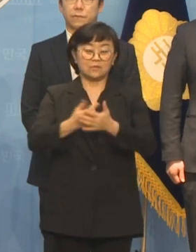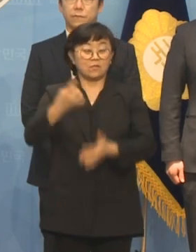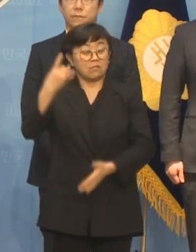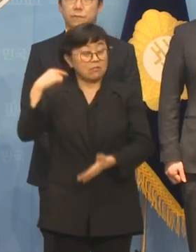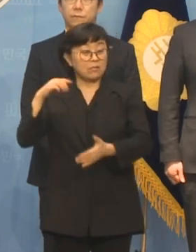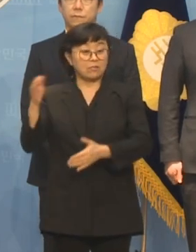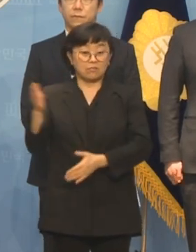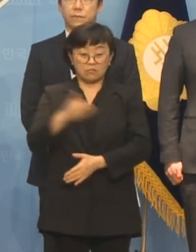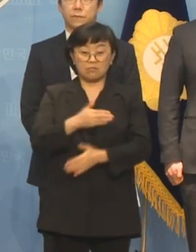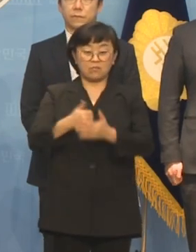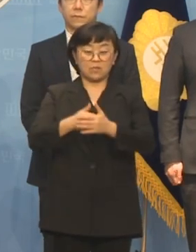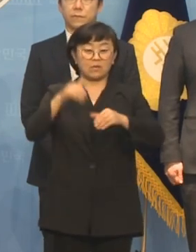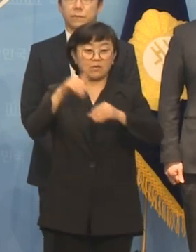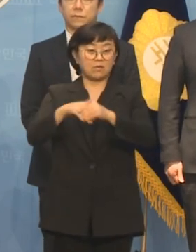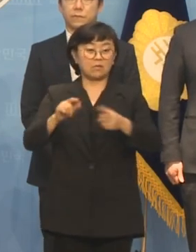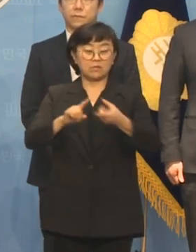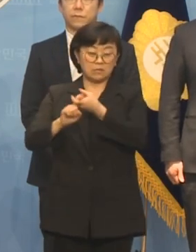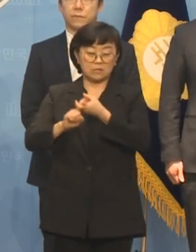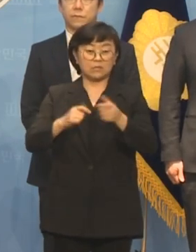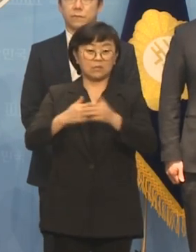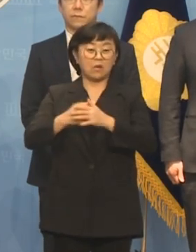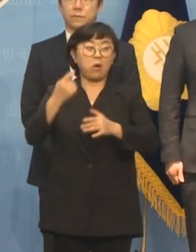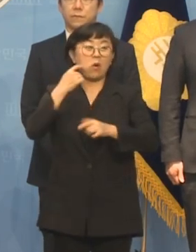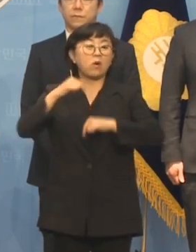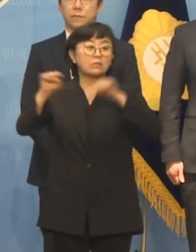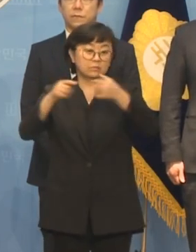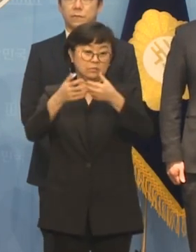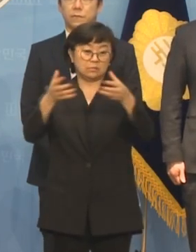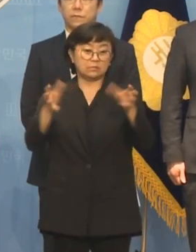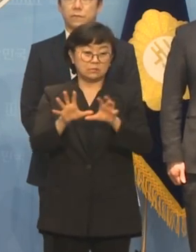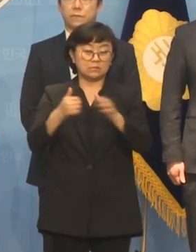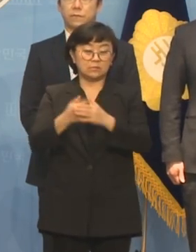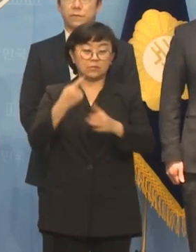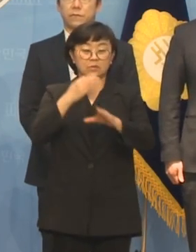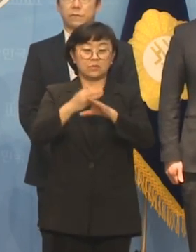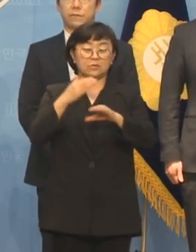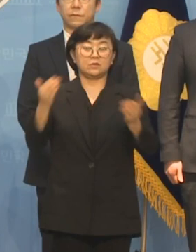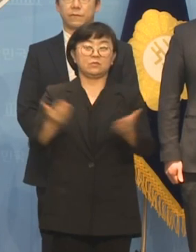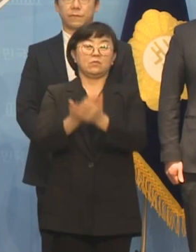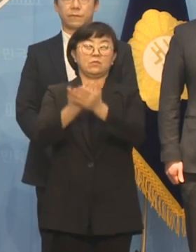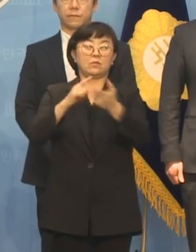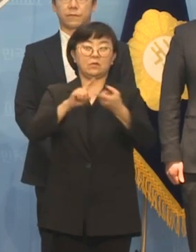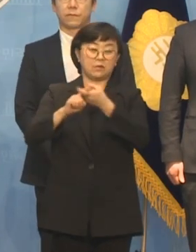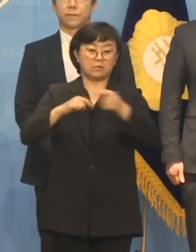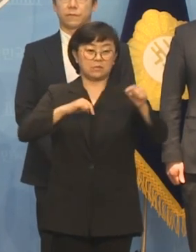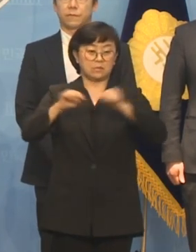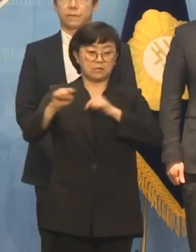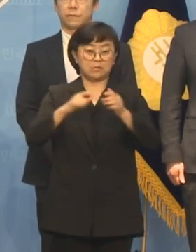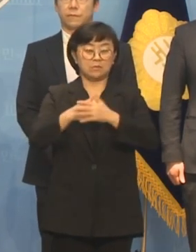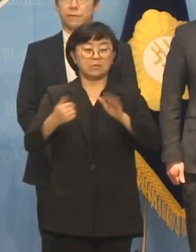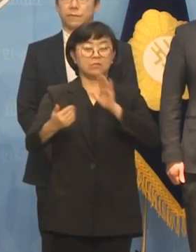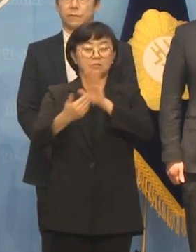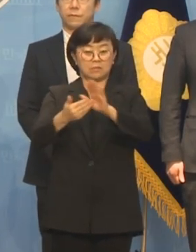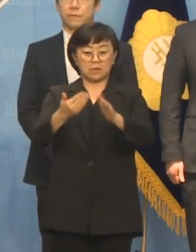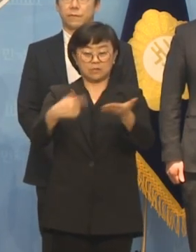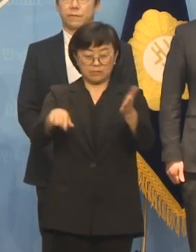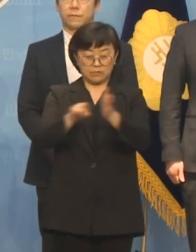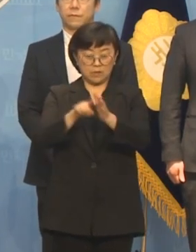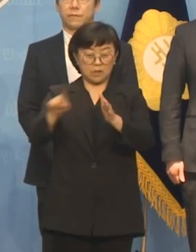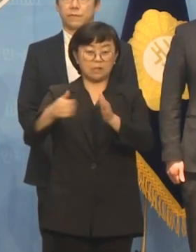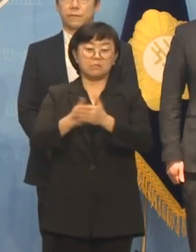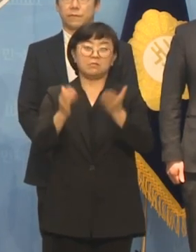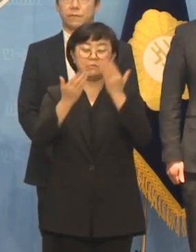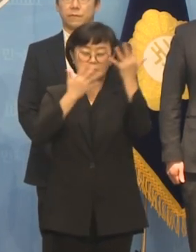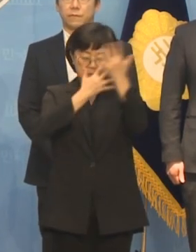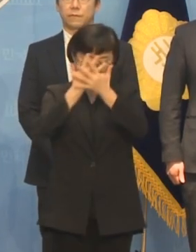원래부터 선거연합은 모두 위성정당인 것처럼 민주진보진영의 연합정치를 어떻게든 막으려는 이